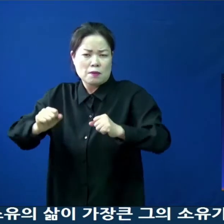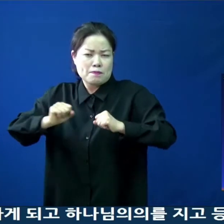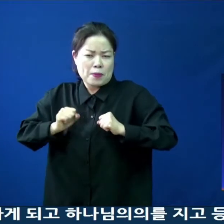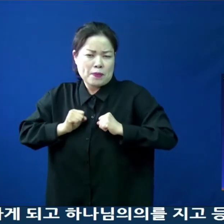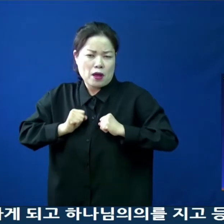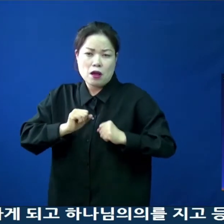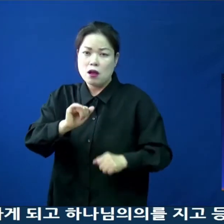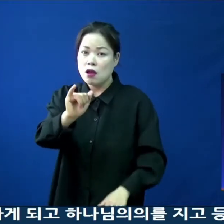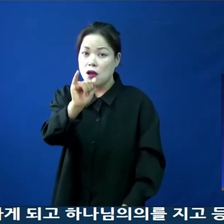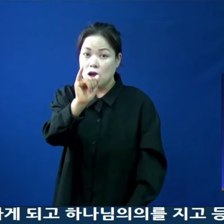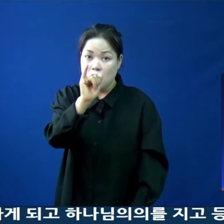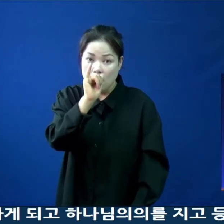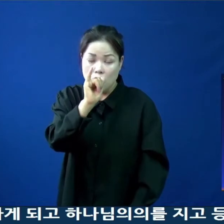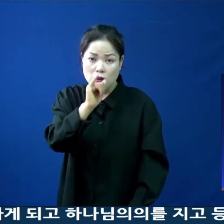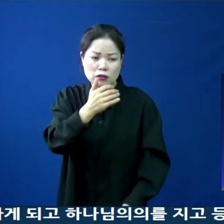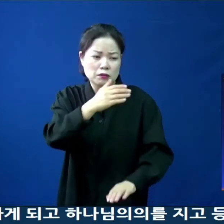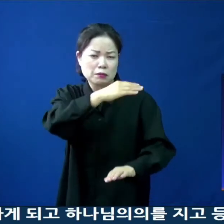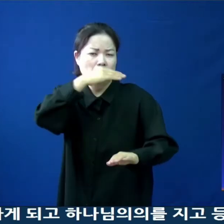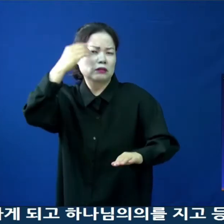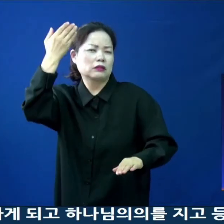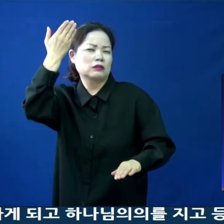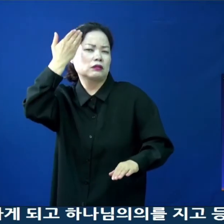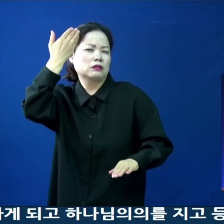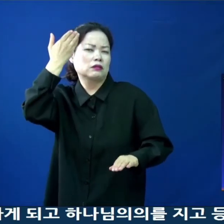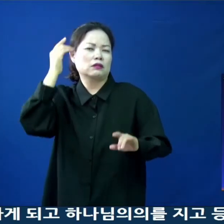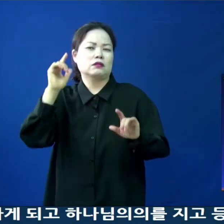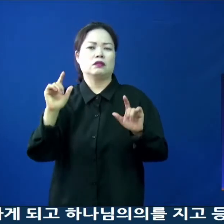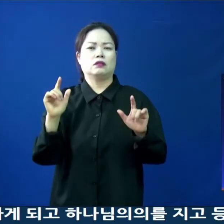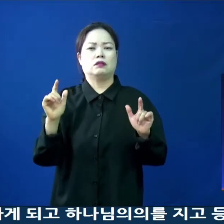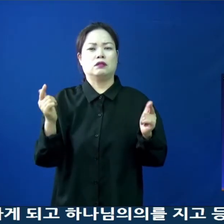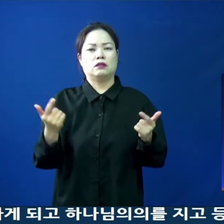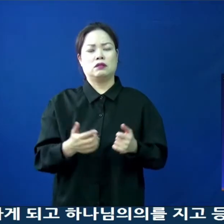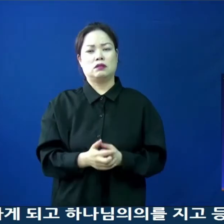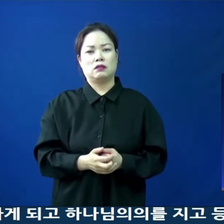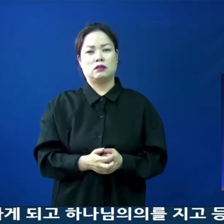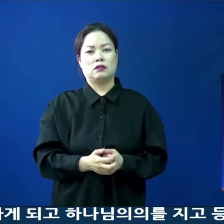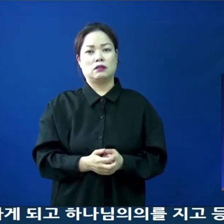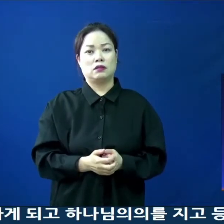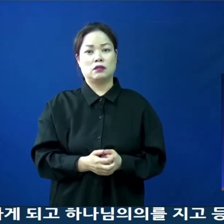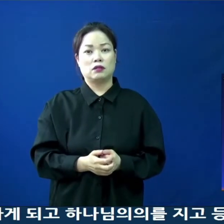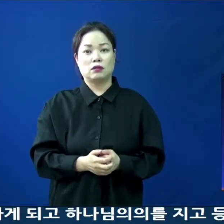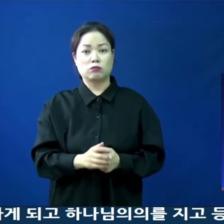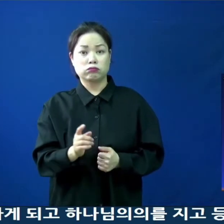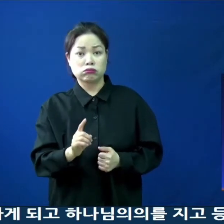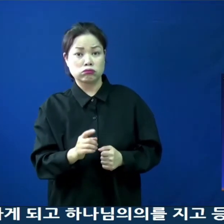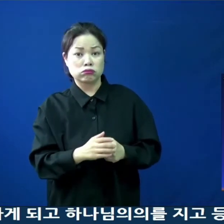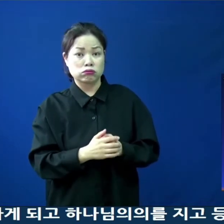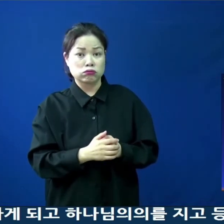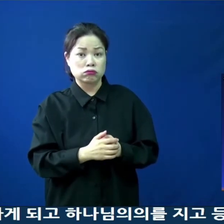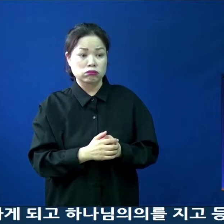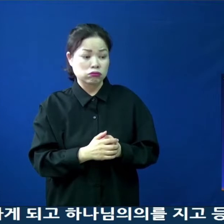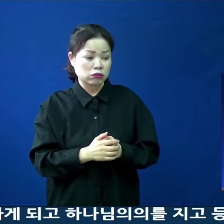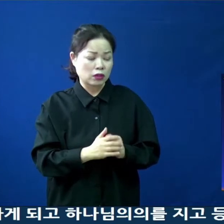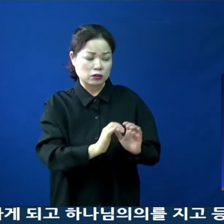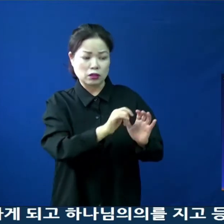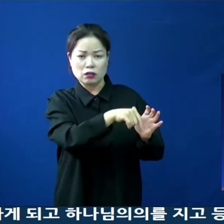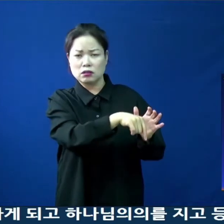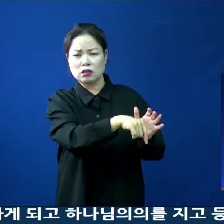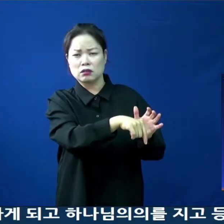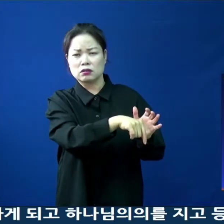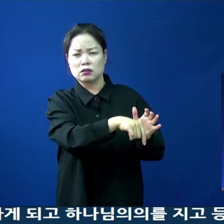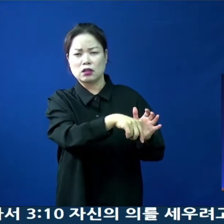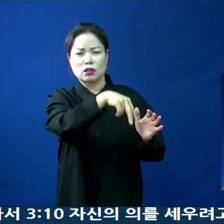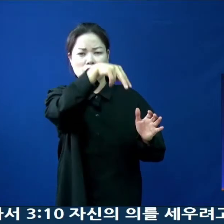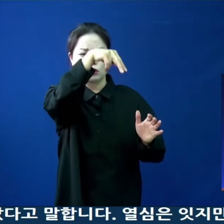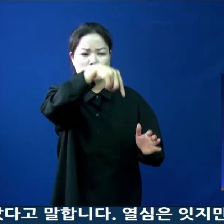있지만 바른 지식이 아니다라고 평가하고 있습니다. 어떻게 보면요, 세상의